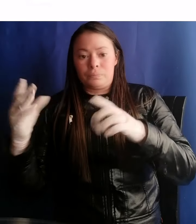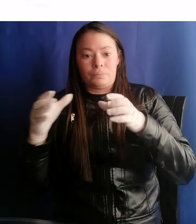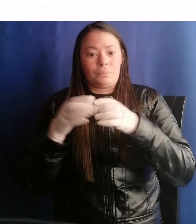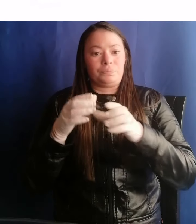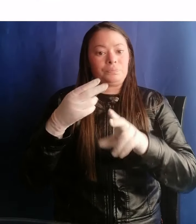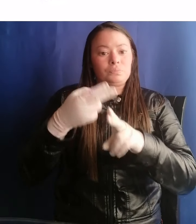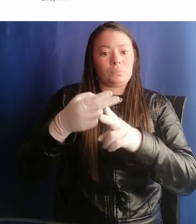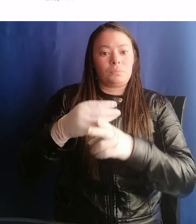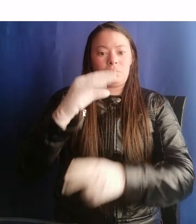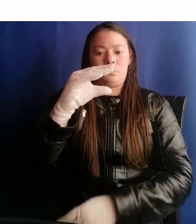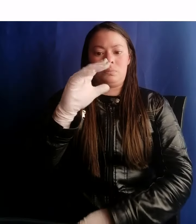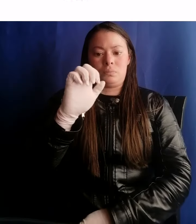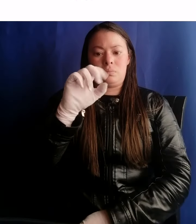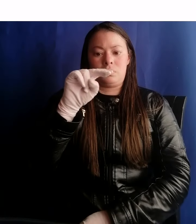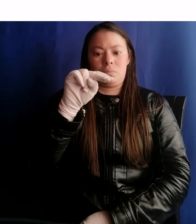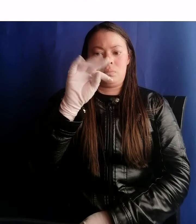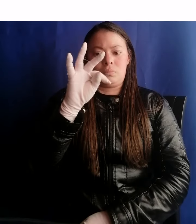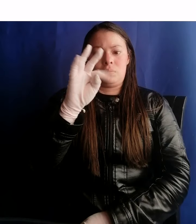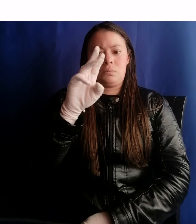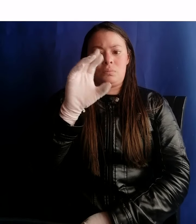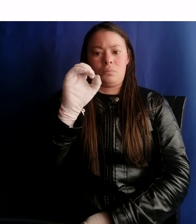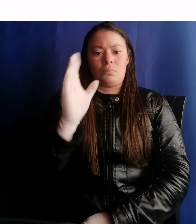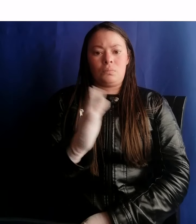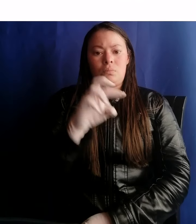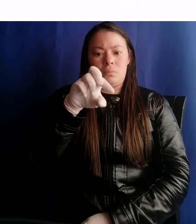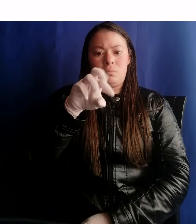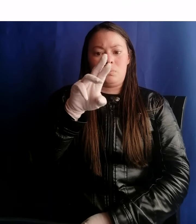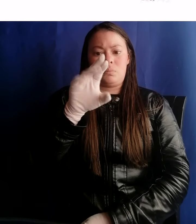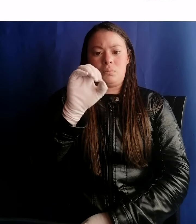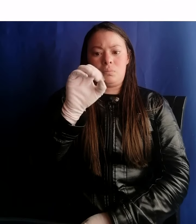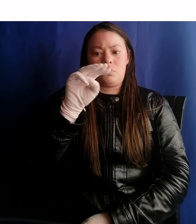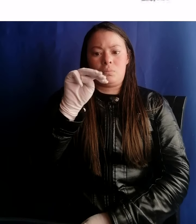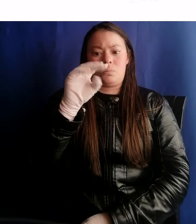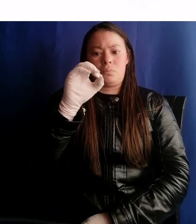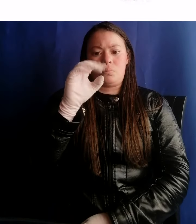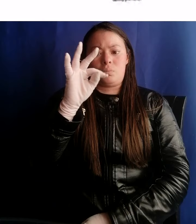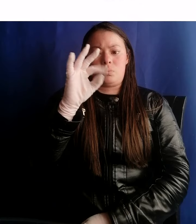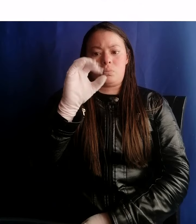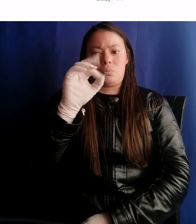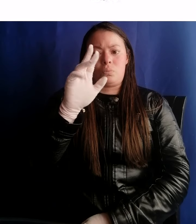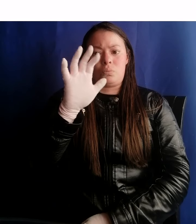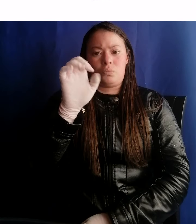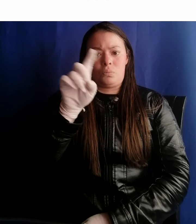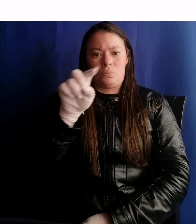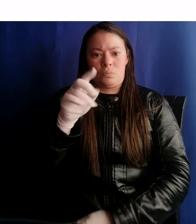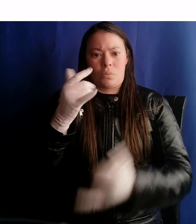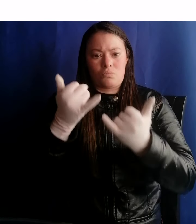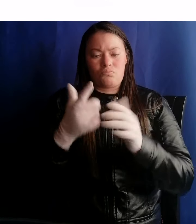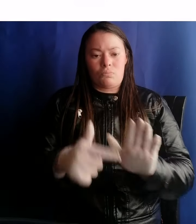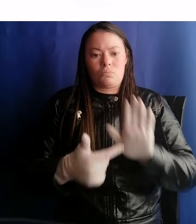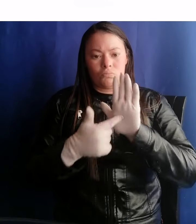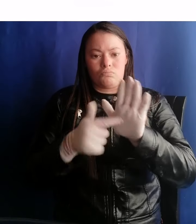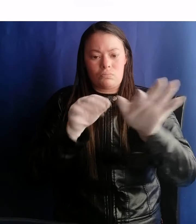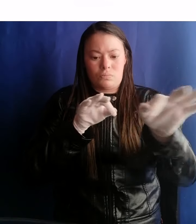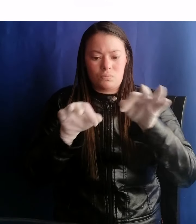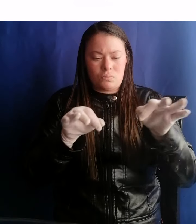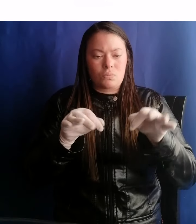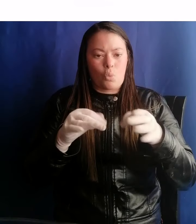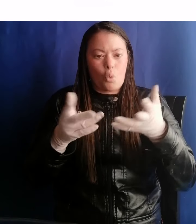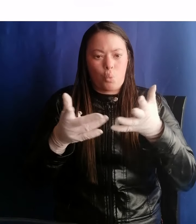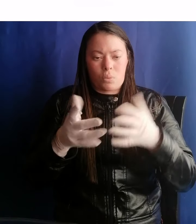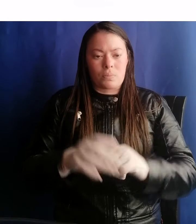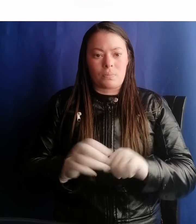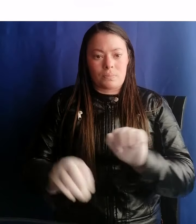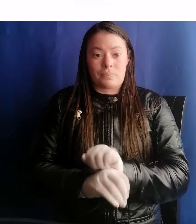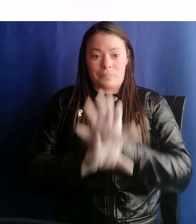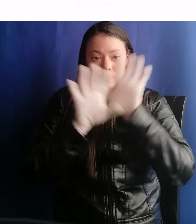secuencias de bases nitrogenadas en el ADN llamados centros promotores que indican a esta enzima dónde iniciar la transcripción o copia en forma